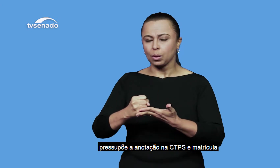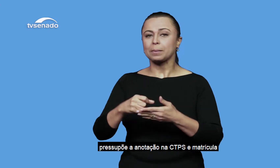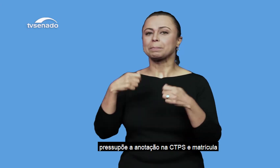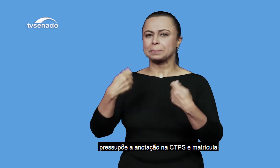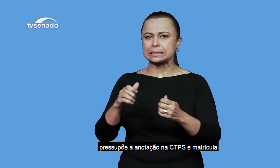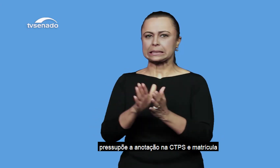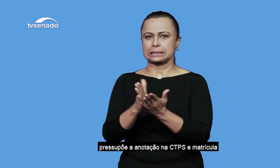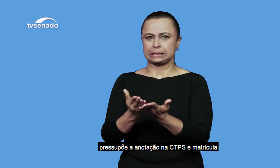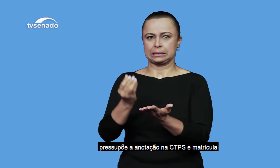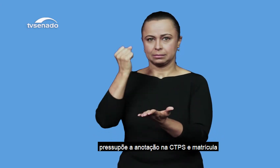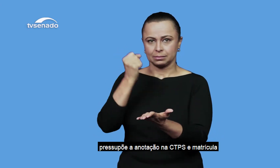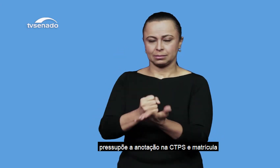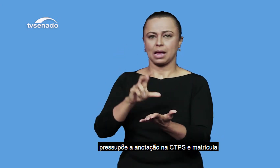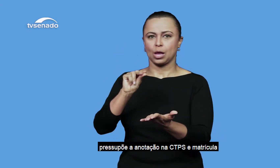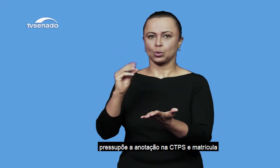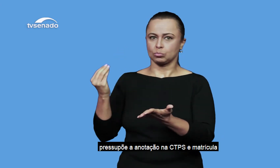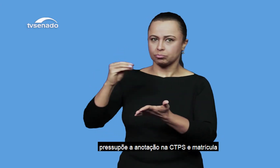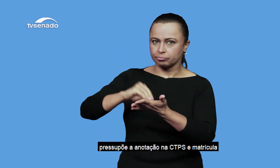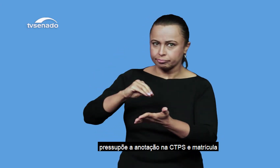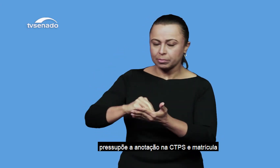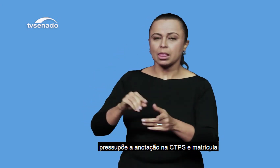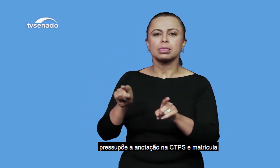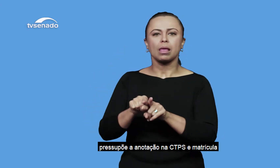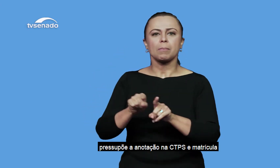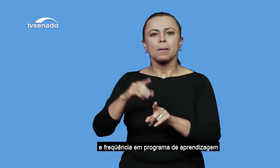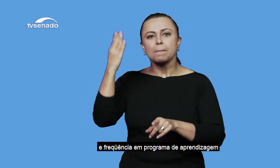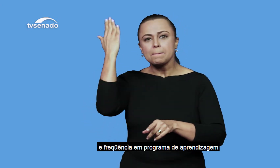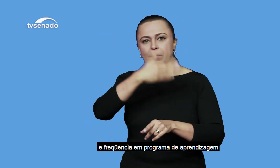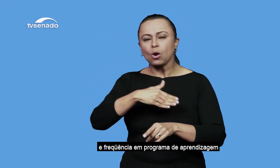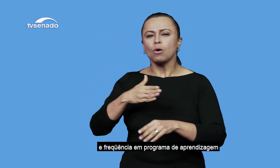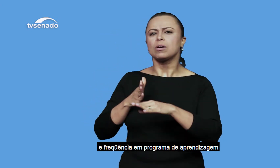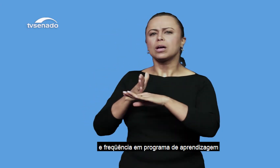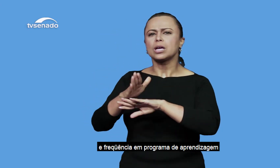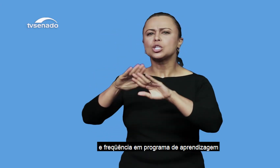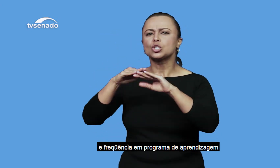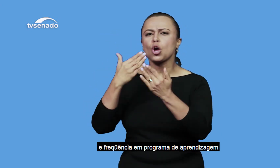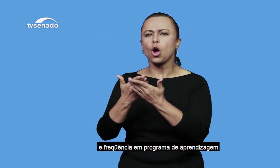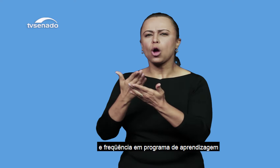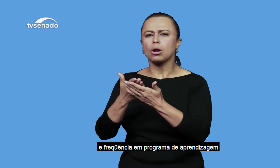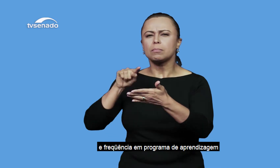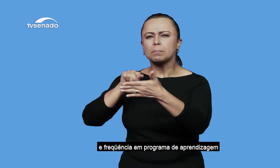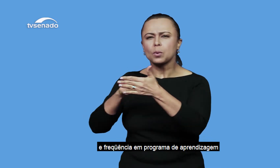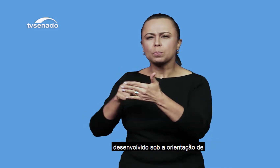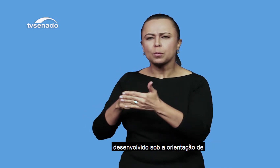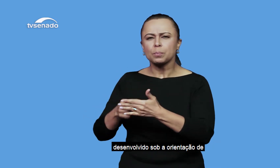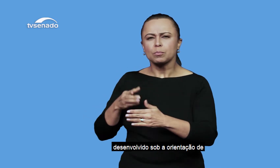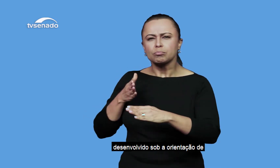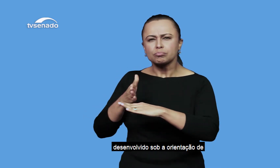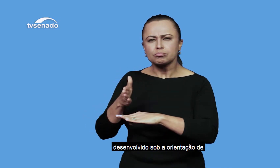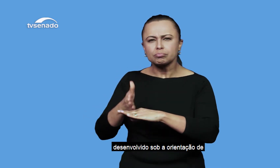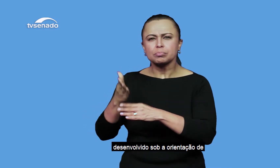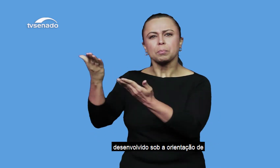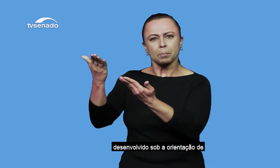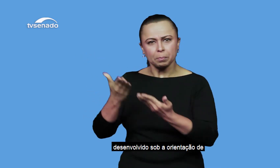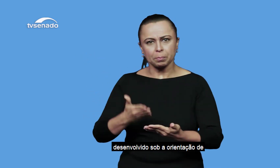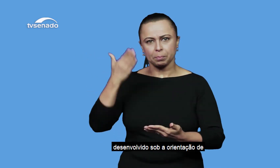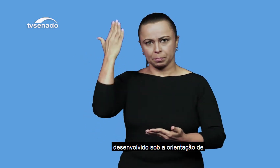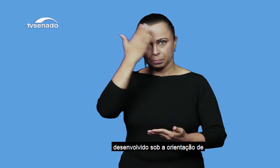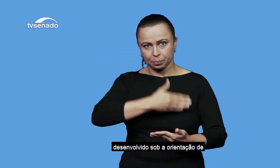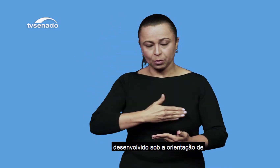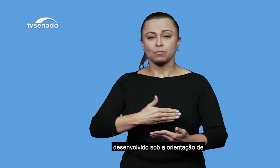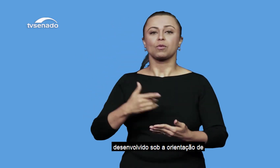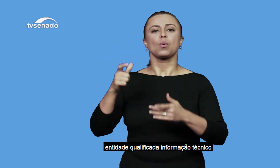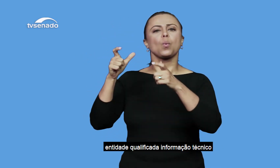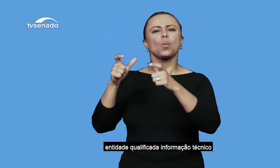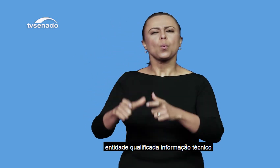pressupõe a anotação na ctps e matrícula e freqüência em programa de aprendizagem desenvolvido sob